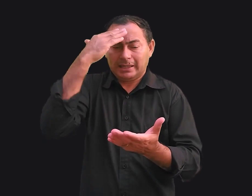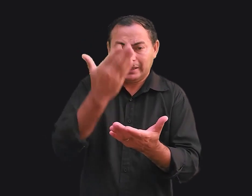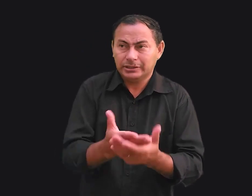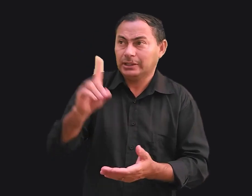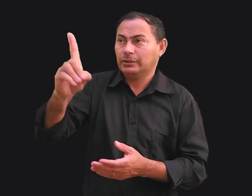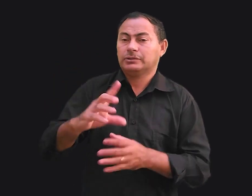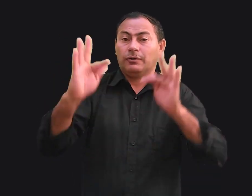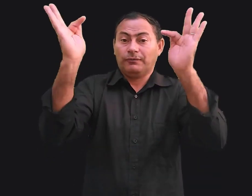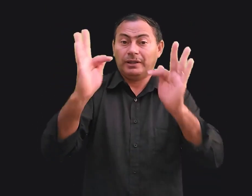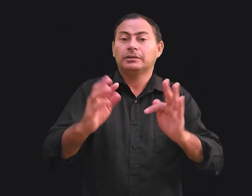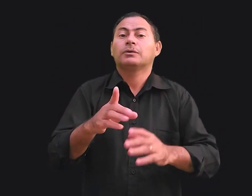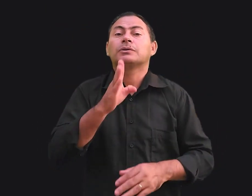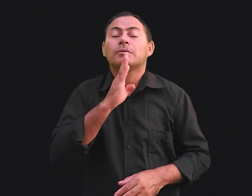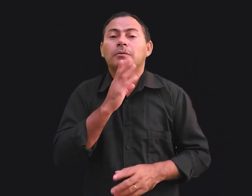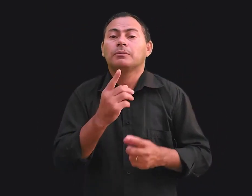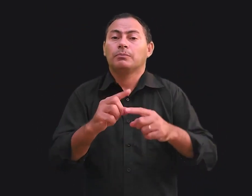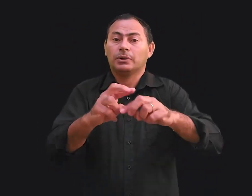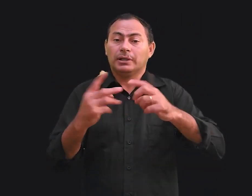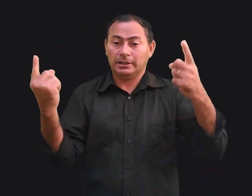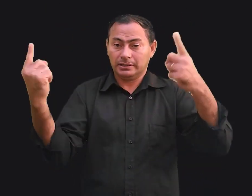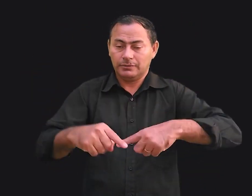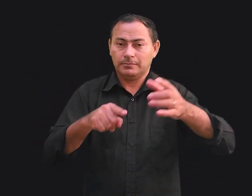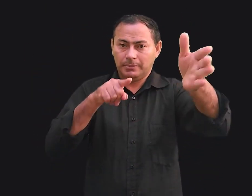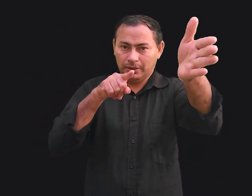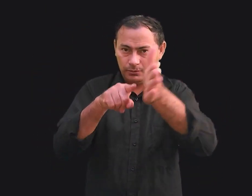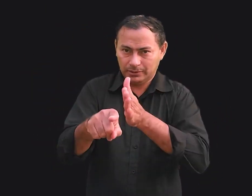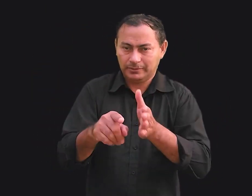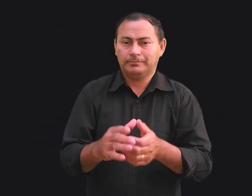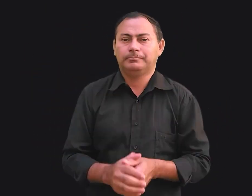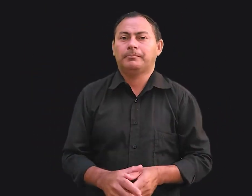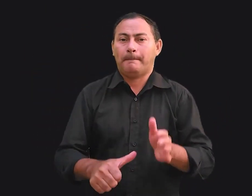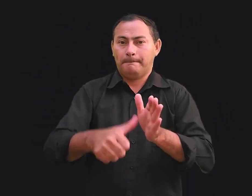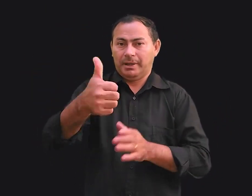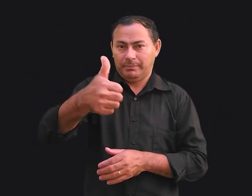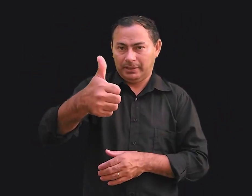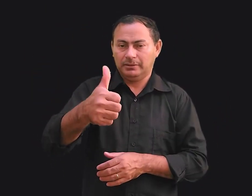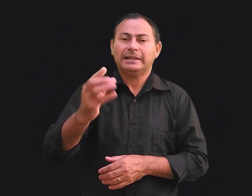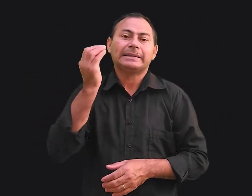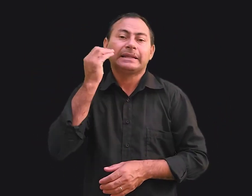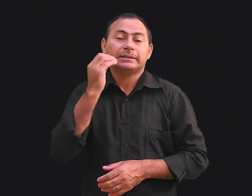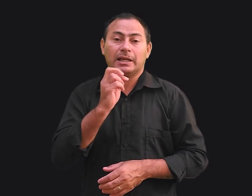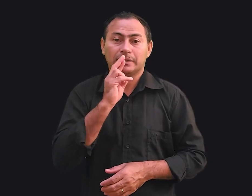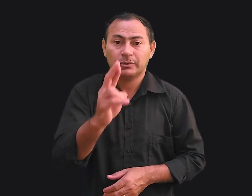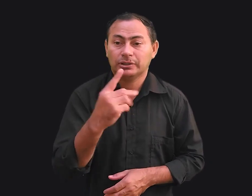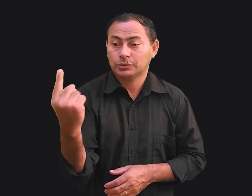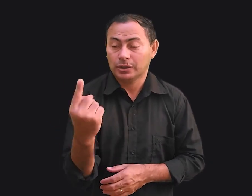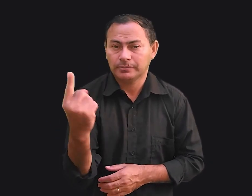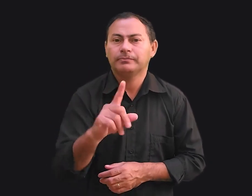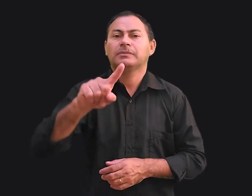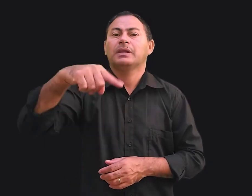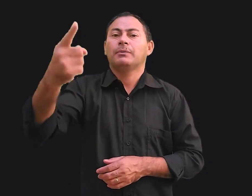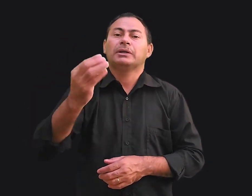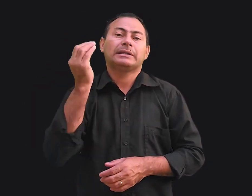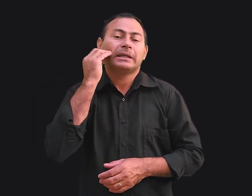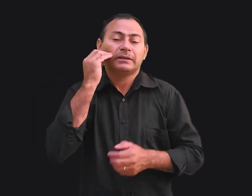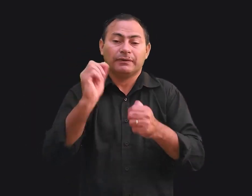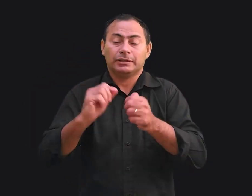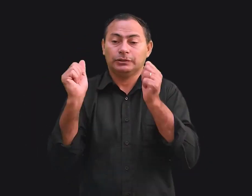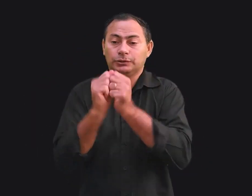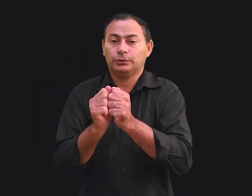hein? Por isso desafio vocês com essas perguntas. Primeiro, tentem respondê-las sozinhos e depois tentem fazer juntos,